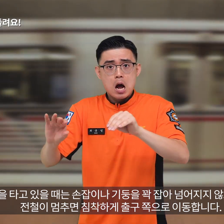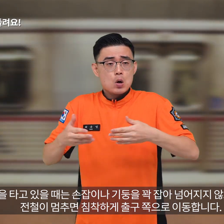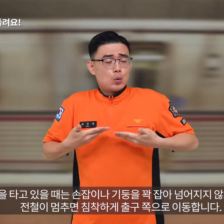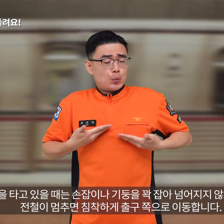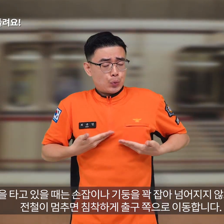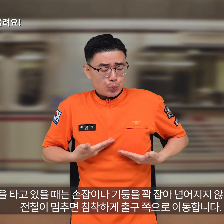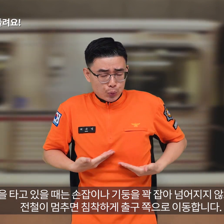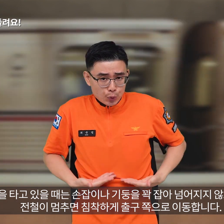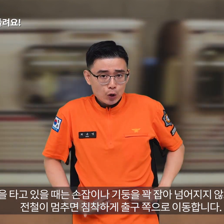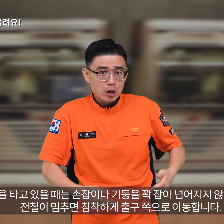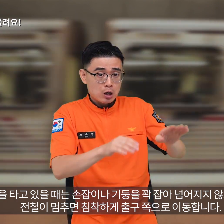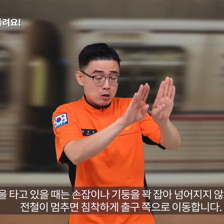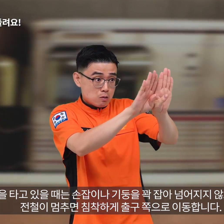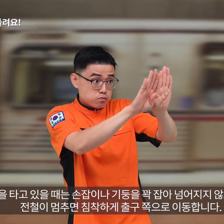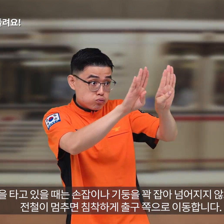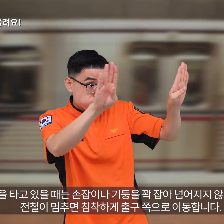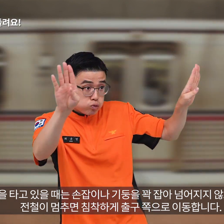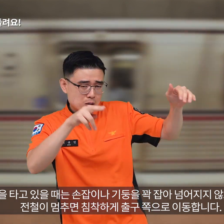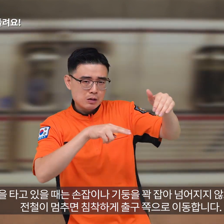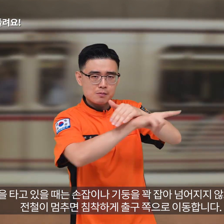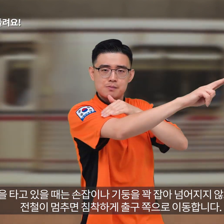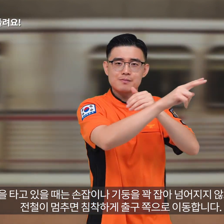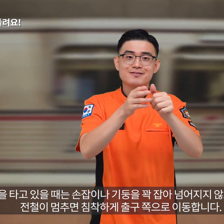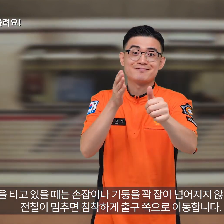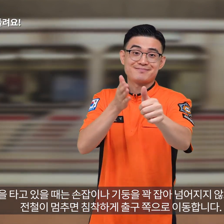전철이 멈추면 침착하게 출구 쪽으로 이동합니다.